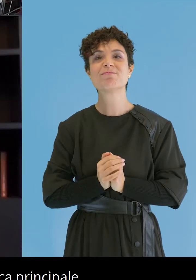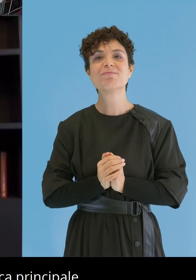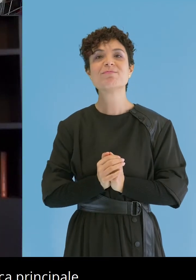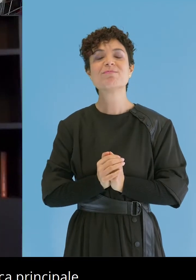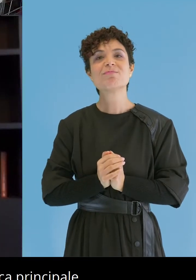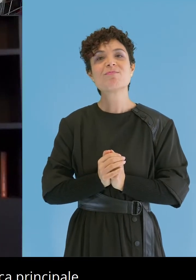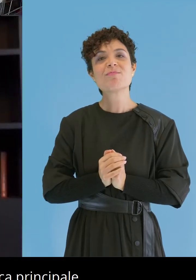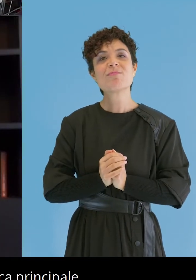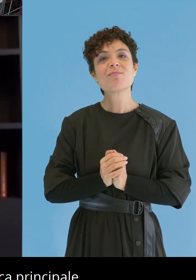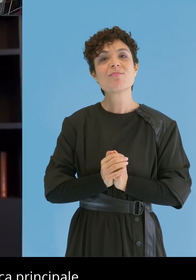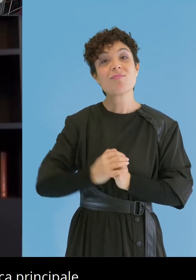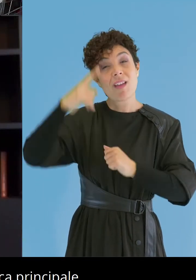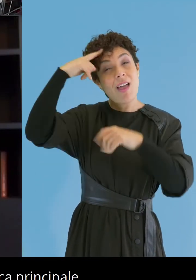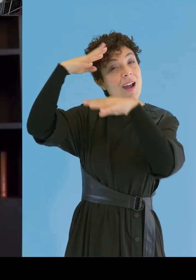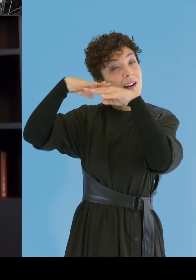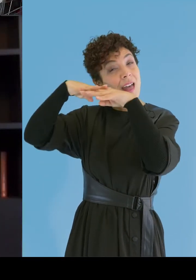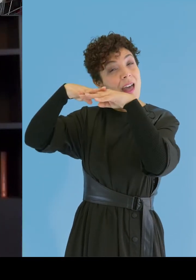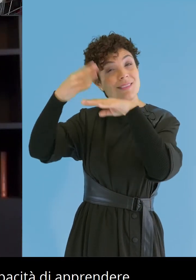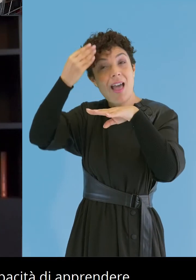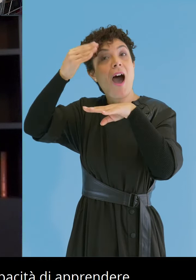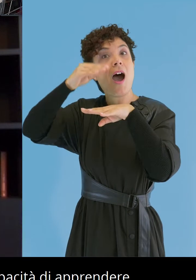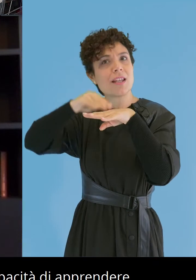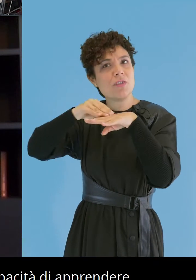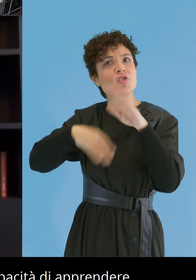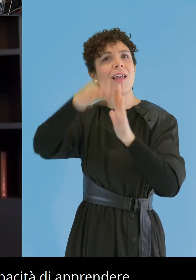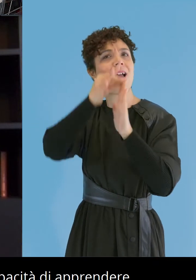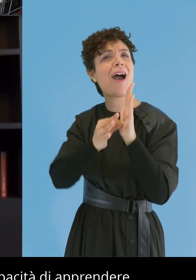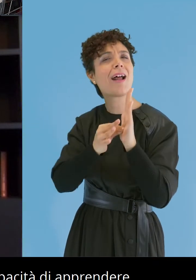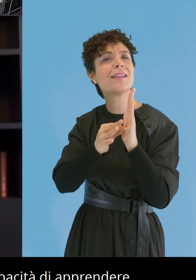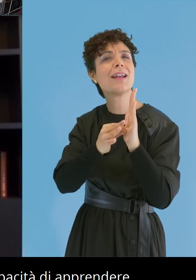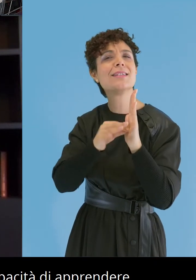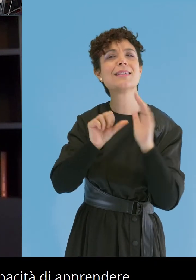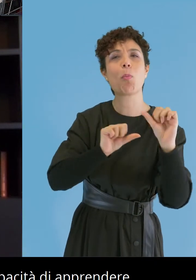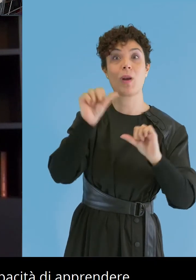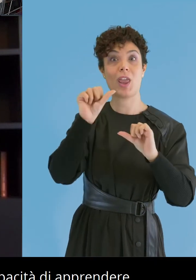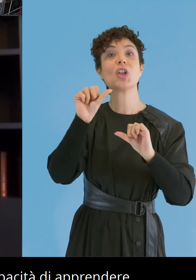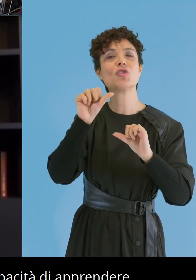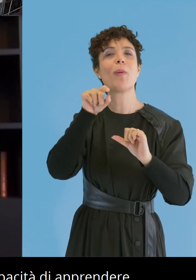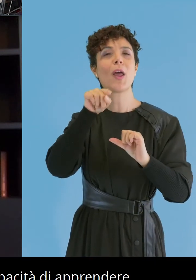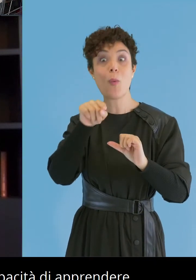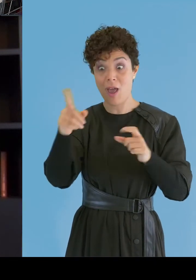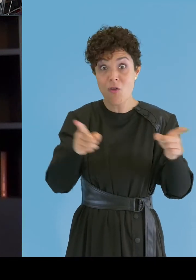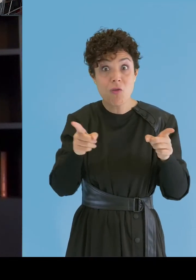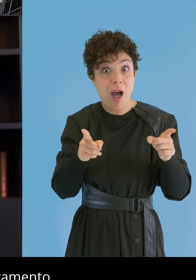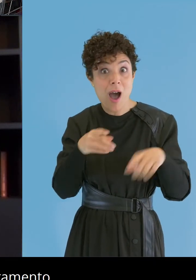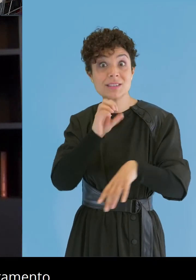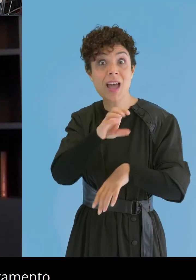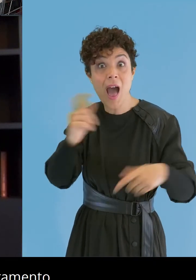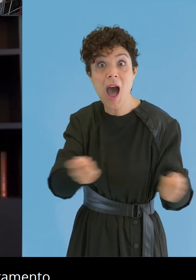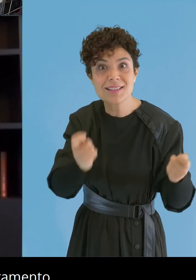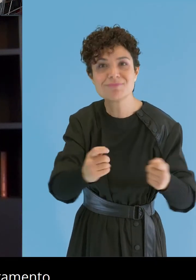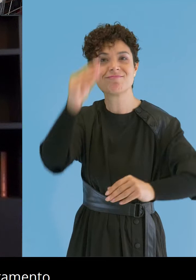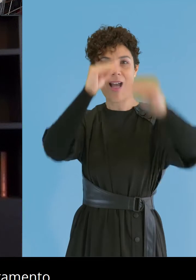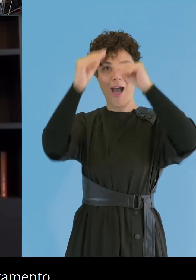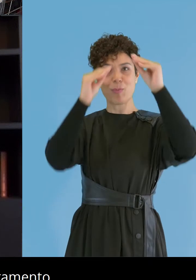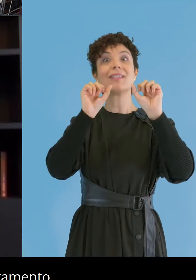Possiamo dire che la caratteristica principale di una rete neurale artificiale è la sua capacità di apprendere durante una fase di addestramento